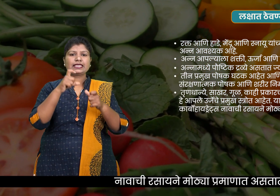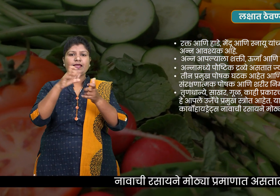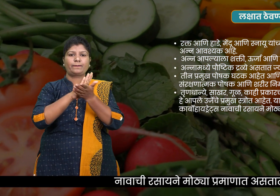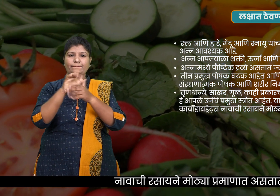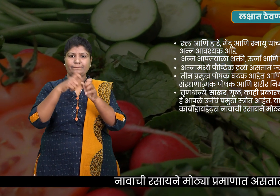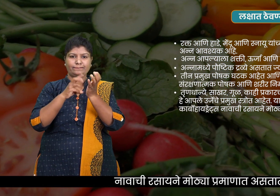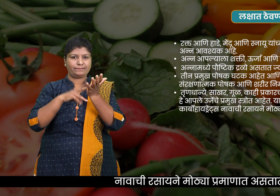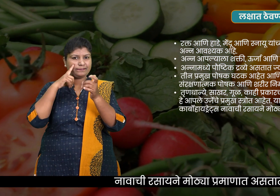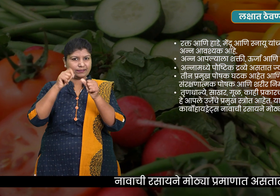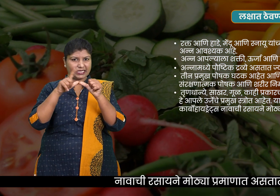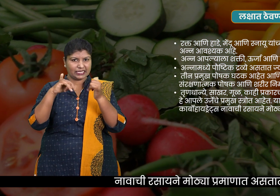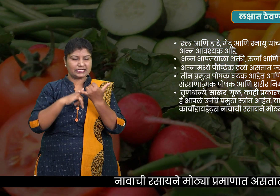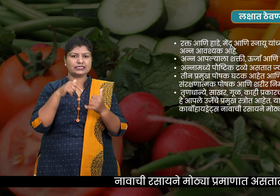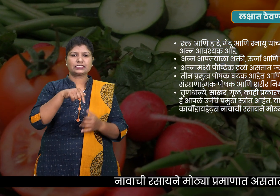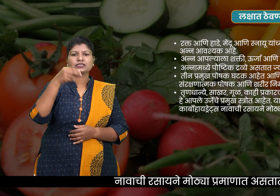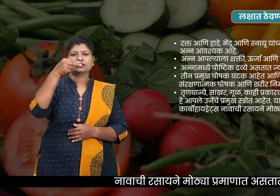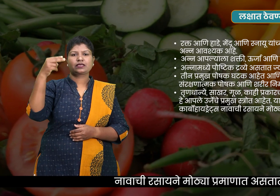नावाची रसायने मोठ्या प्रमाणात असतात.